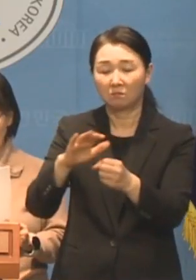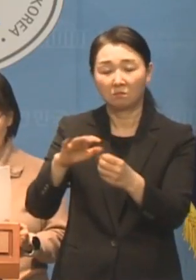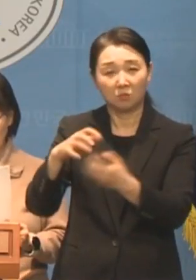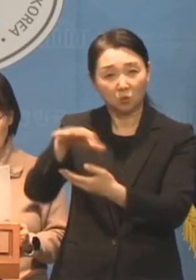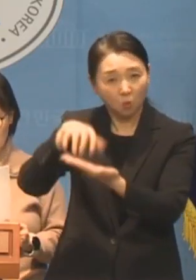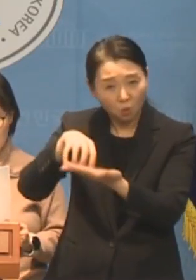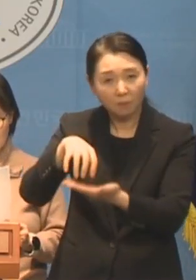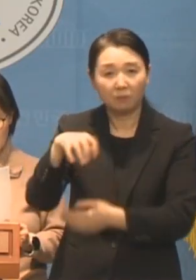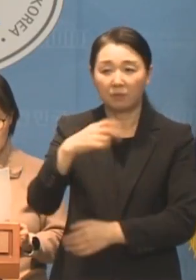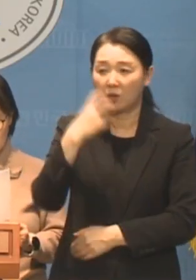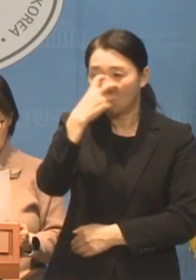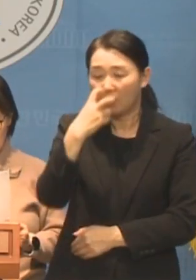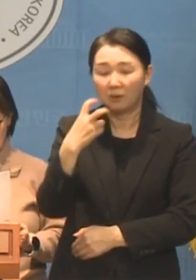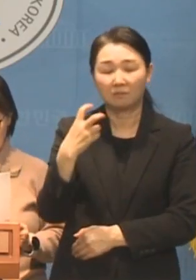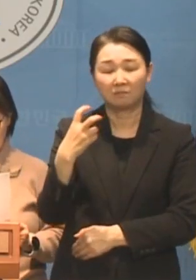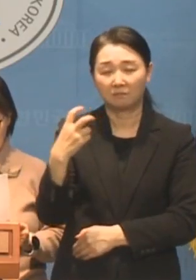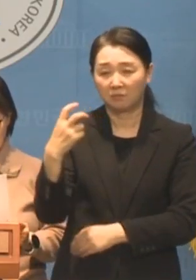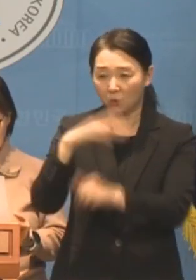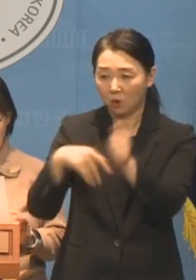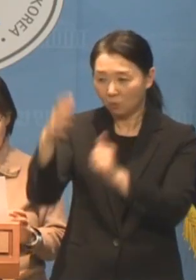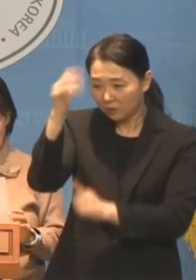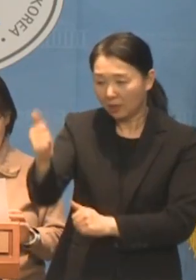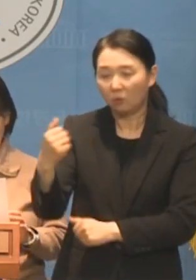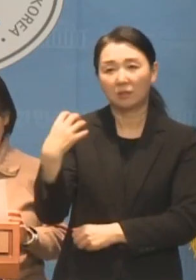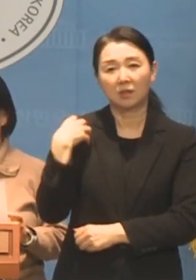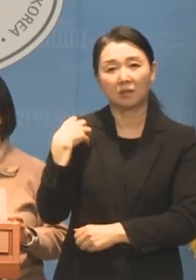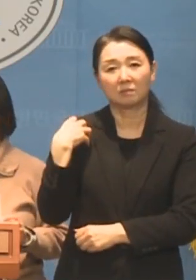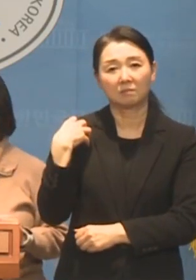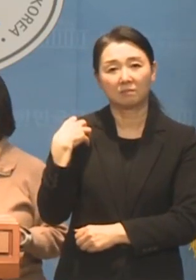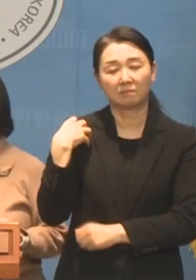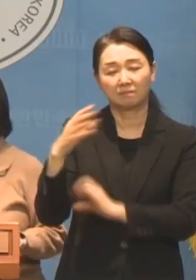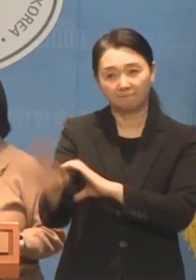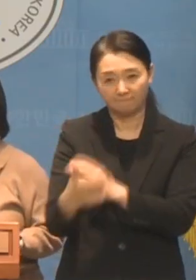하는 환경부 장관의 책무를 망각한 것이다.